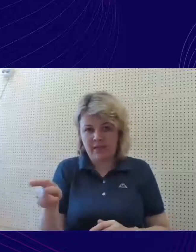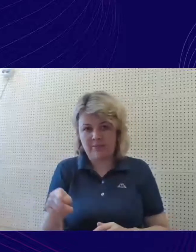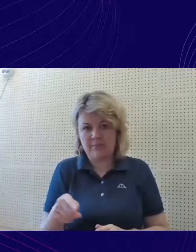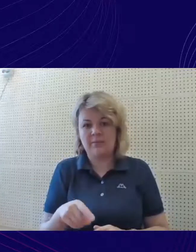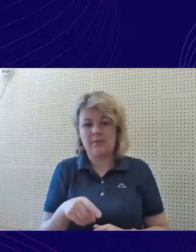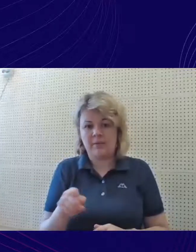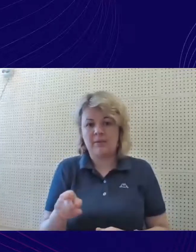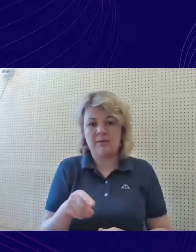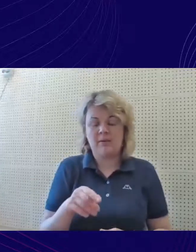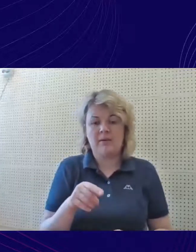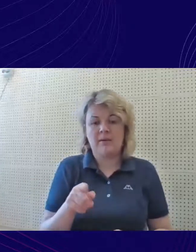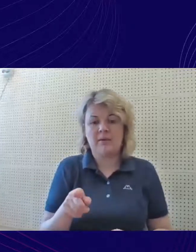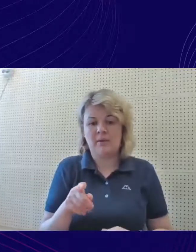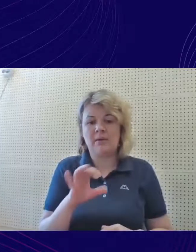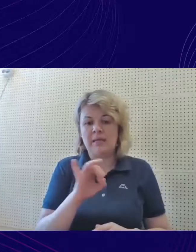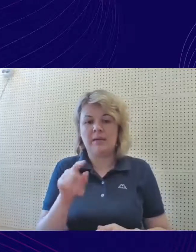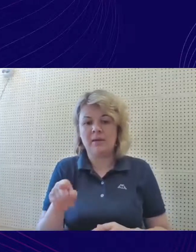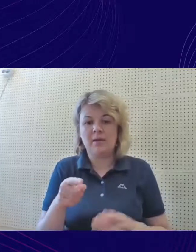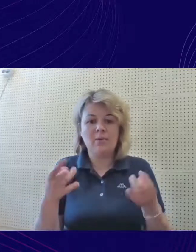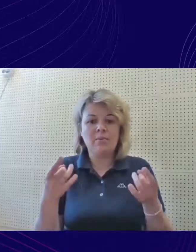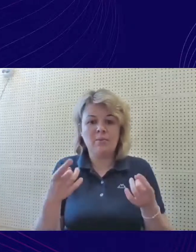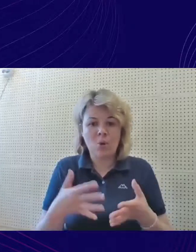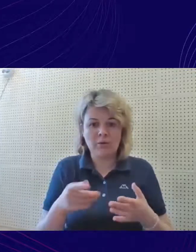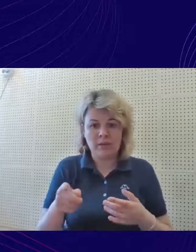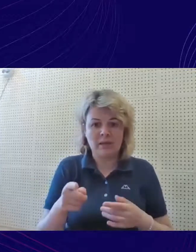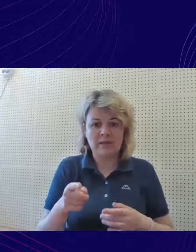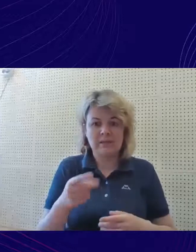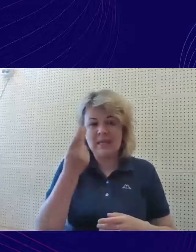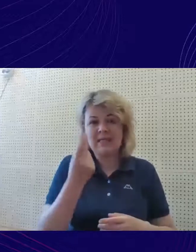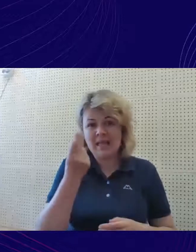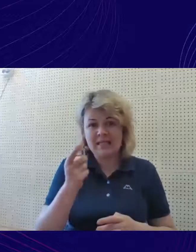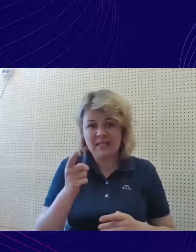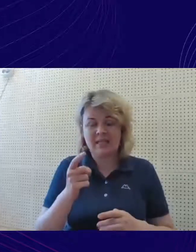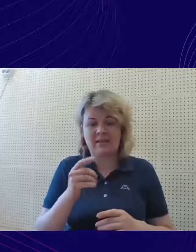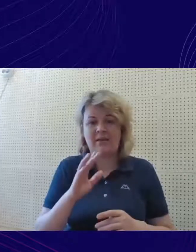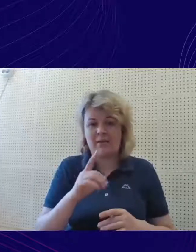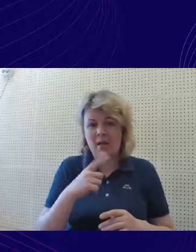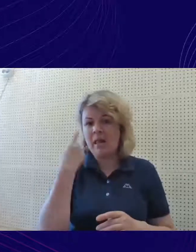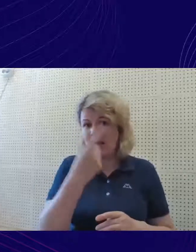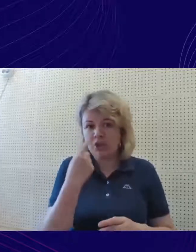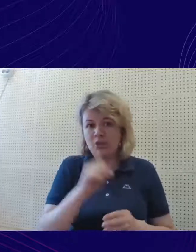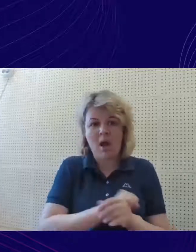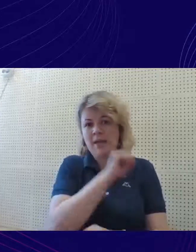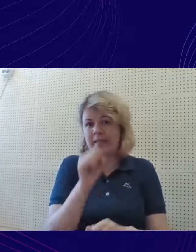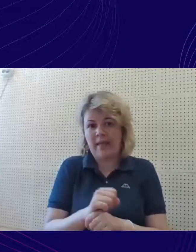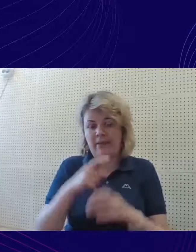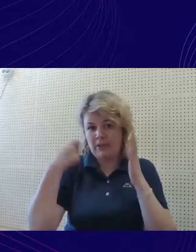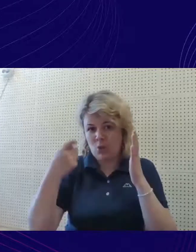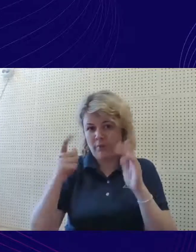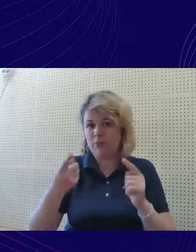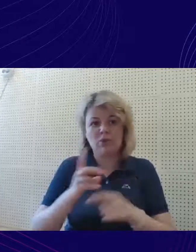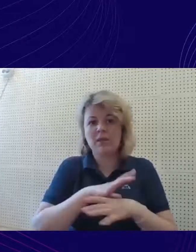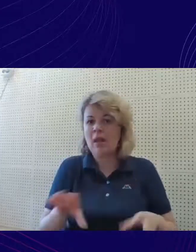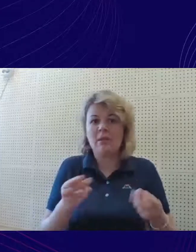лично просто в какой-то момент остановил съемки, потому что уже не было ни денег, ни